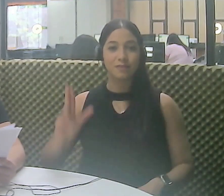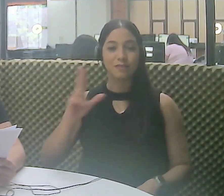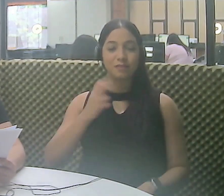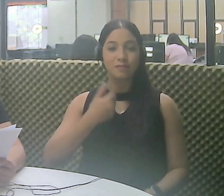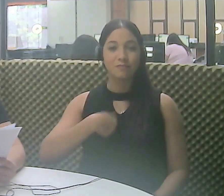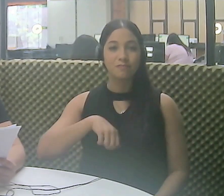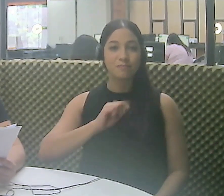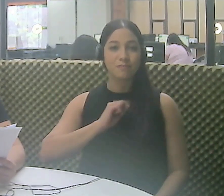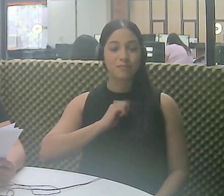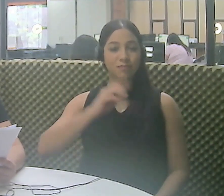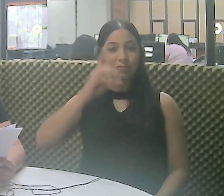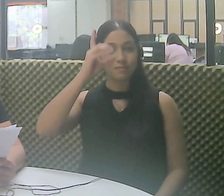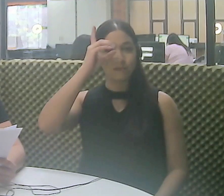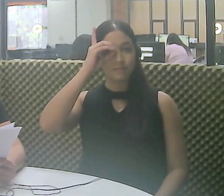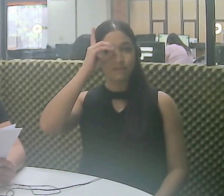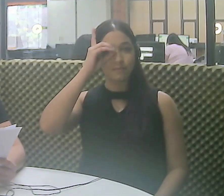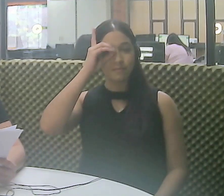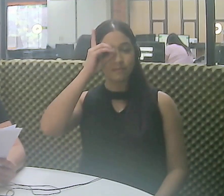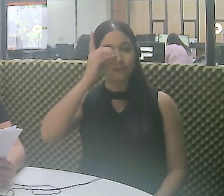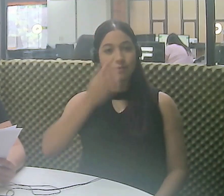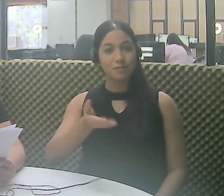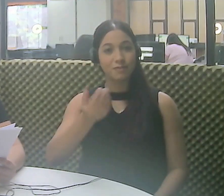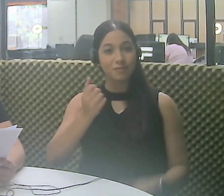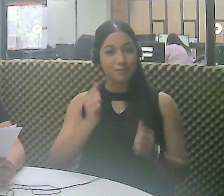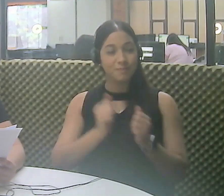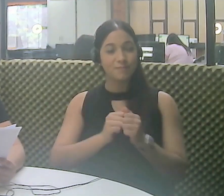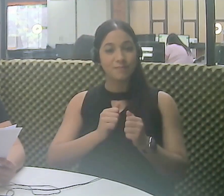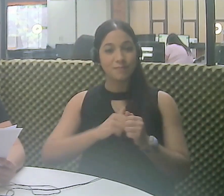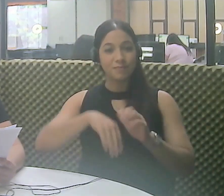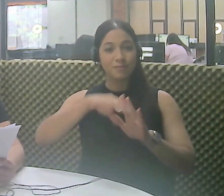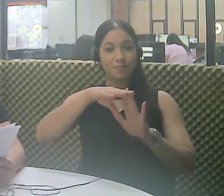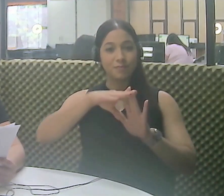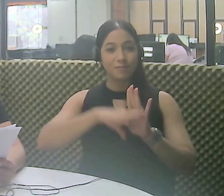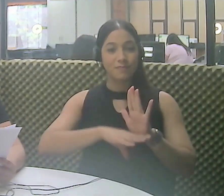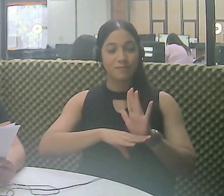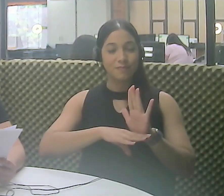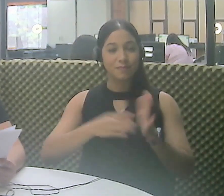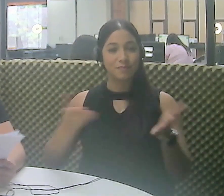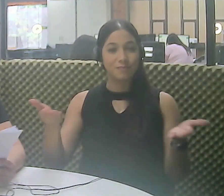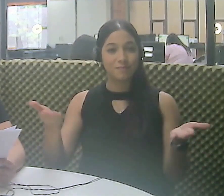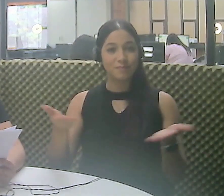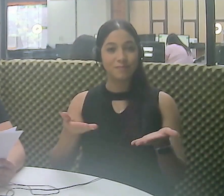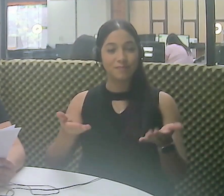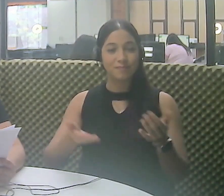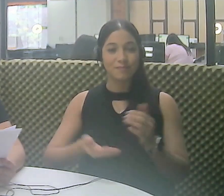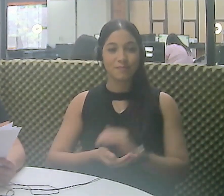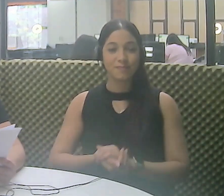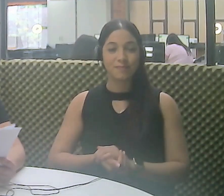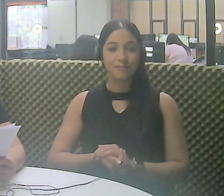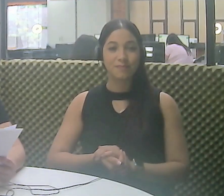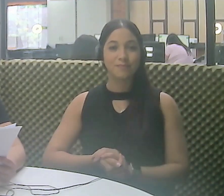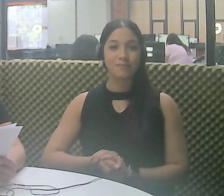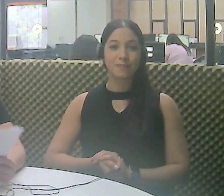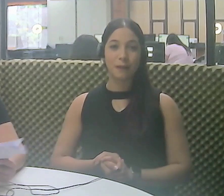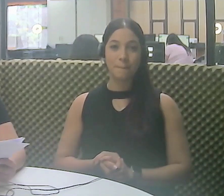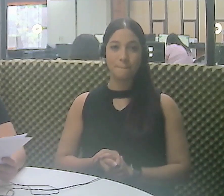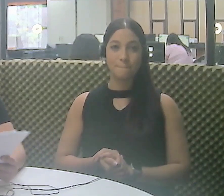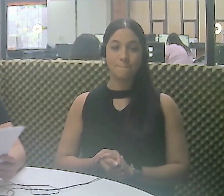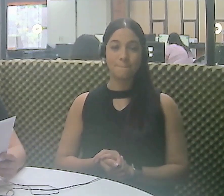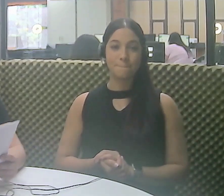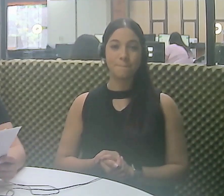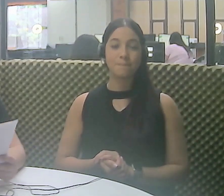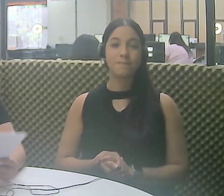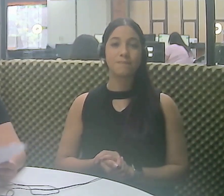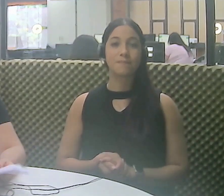em Uberlândia. Eu sou Daniela Aires e convido você a acompanhar comigo os destaques desta edição.